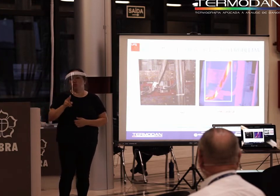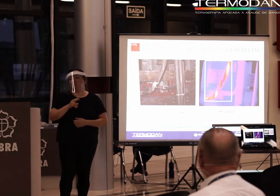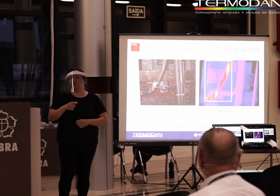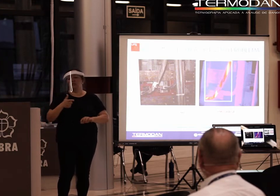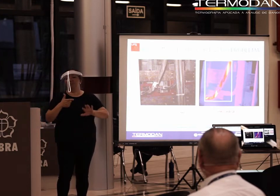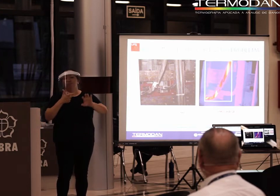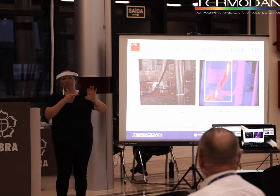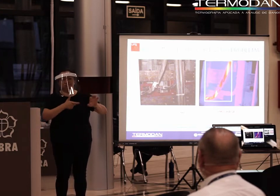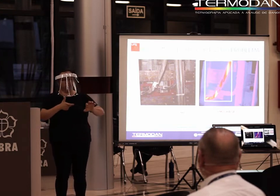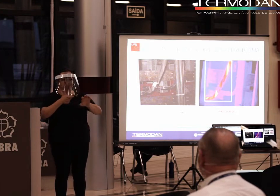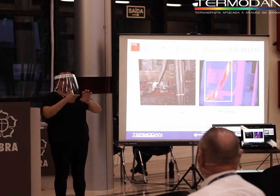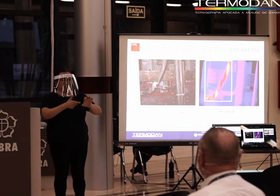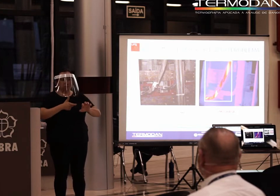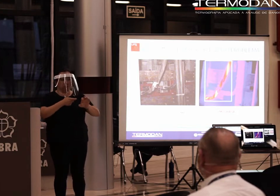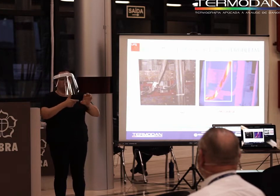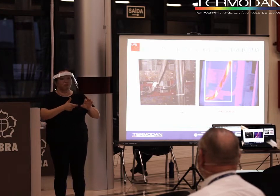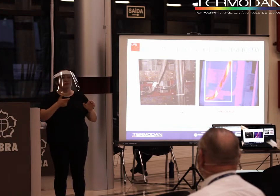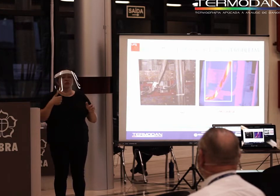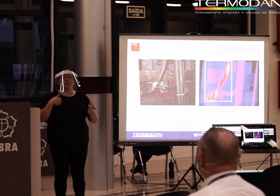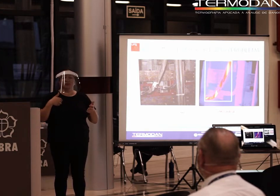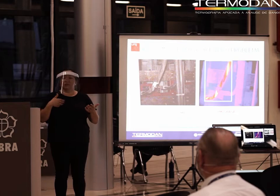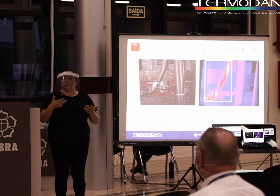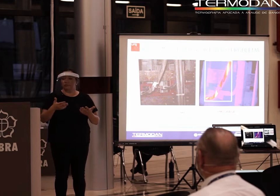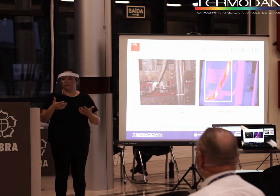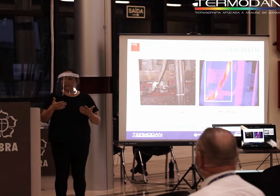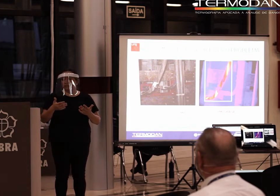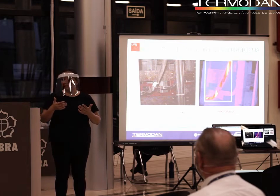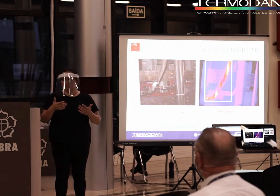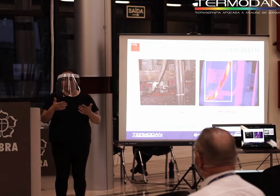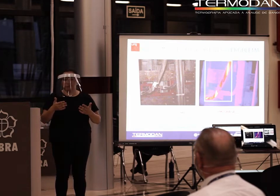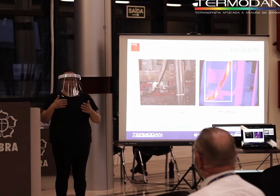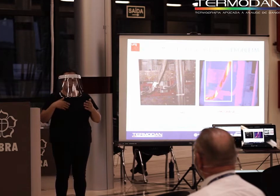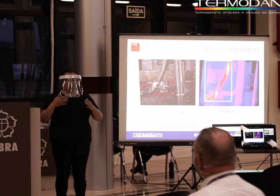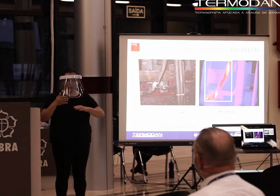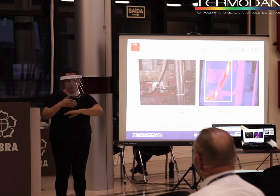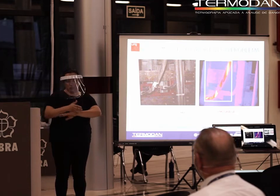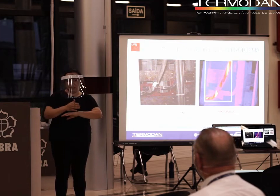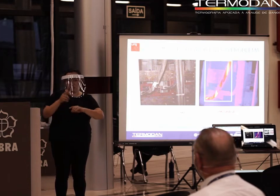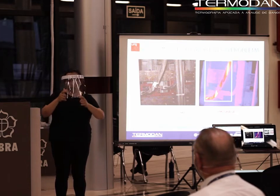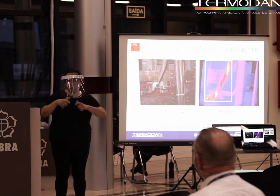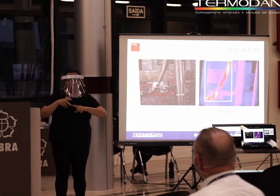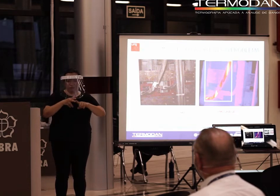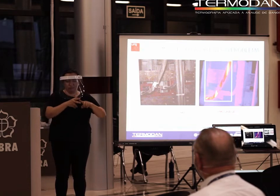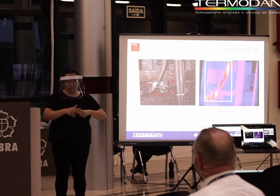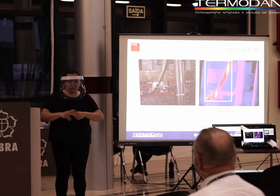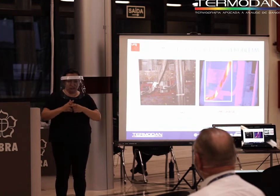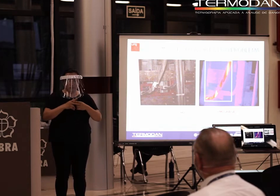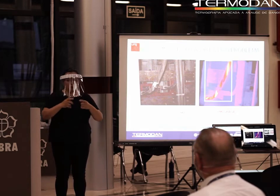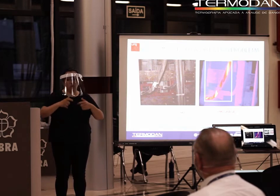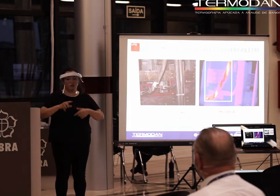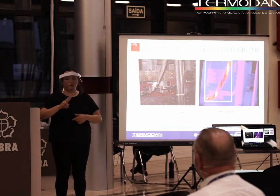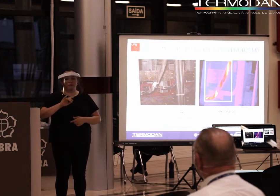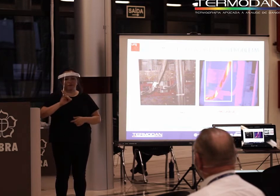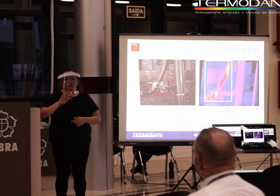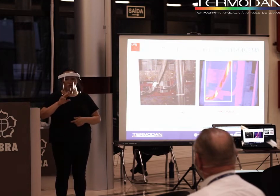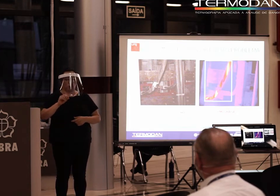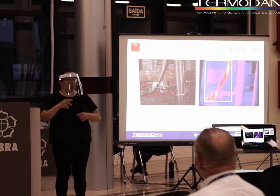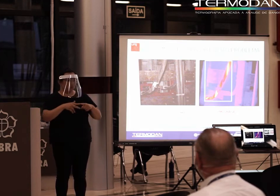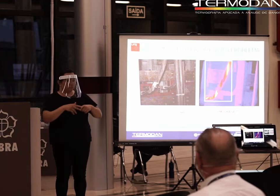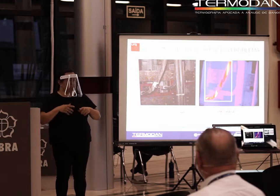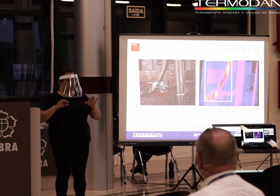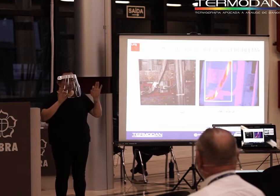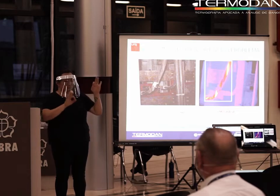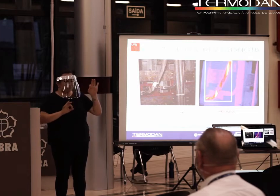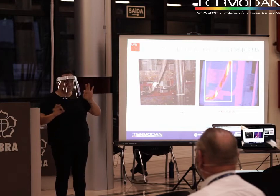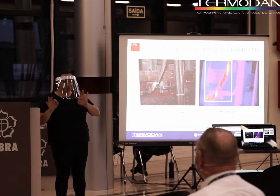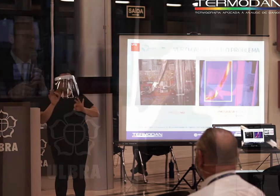termográfica, eu estava atravessando uma oficina, isso foi lá em Vitória. E aí, como estava muito escuro o